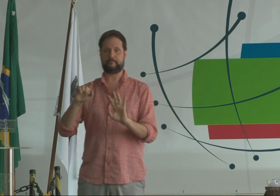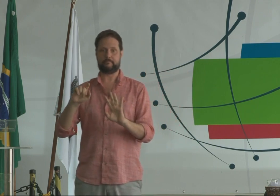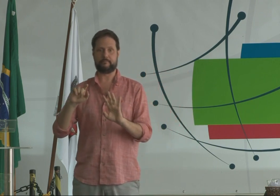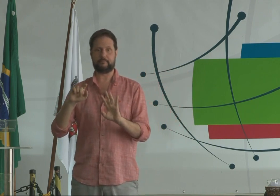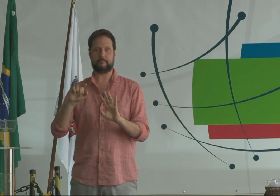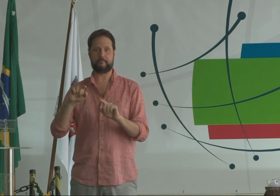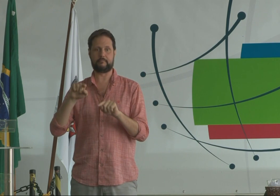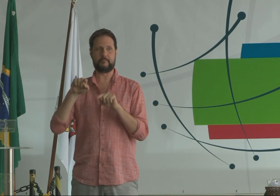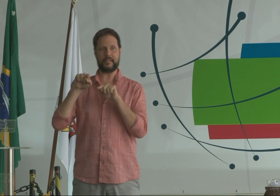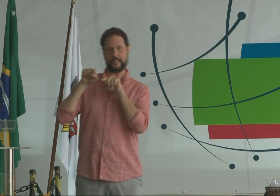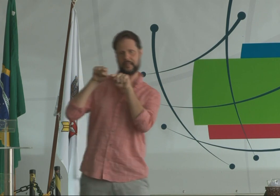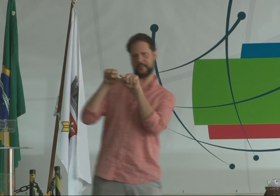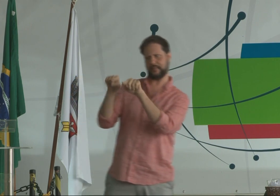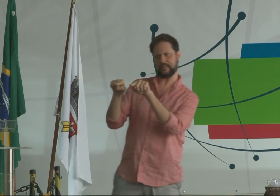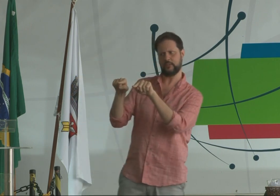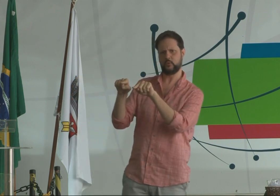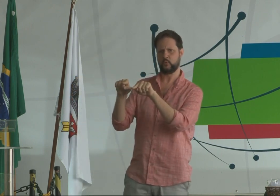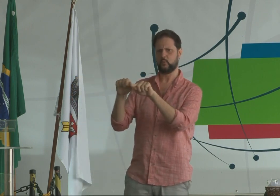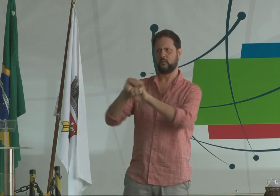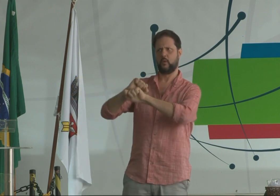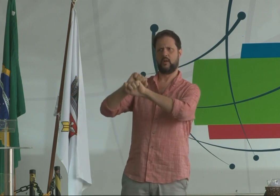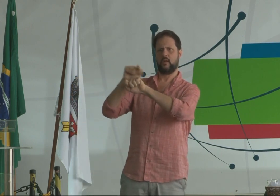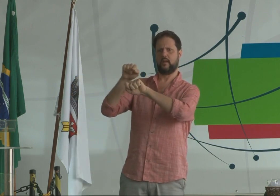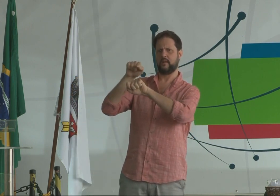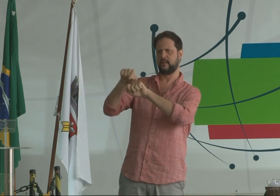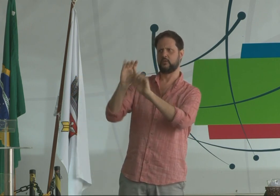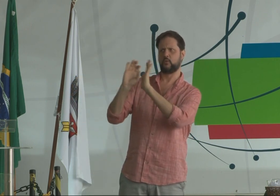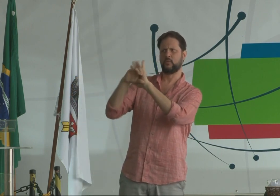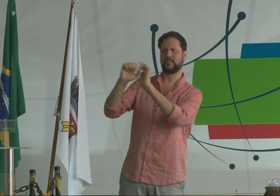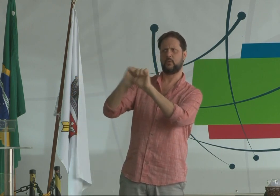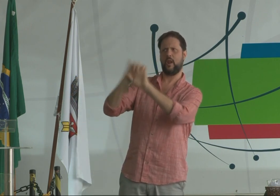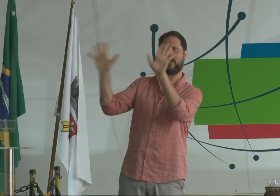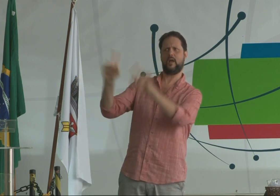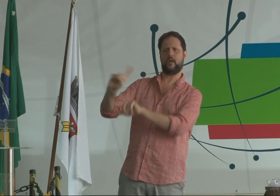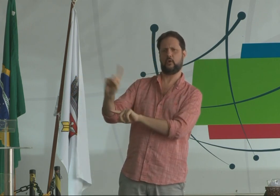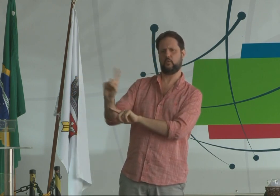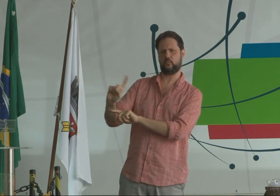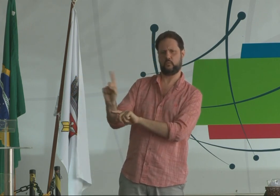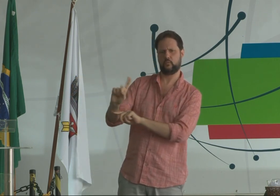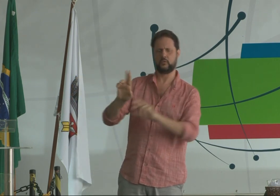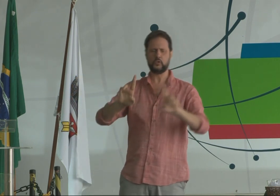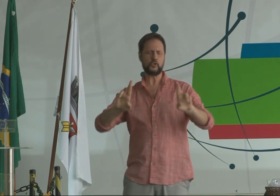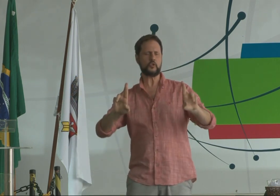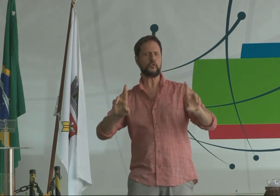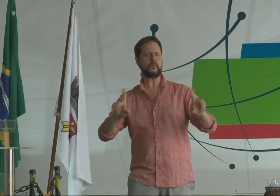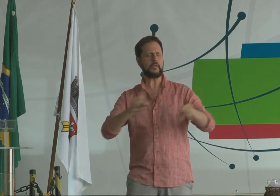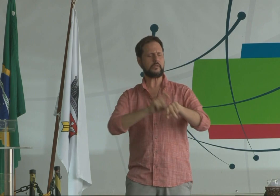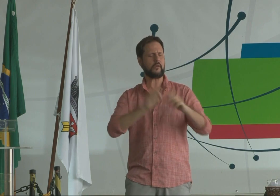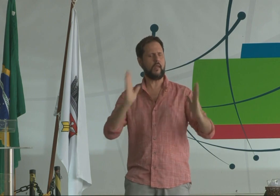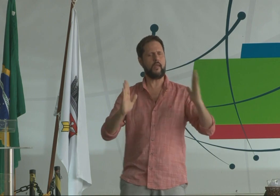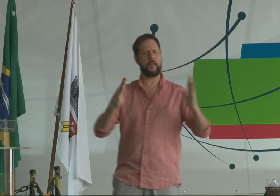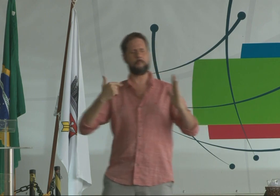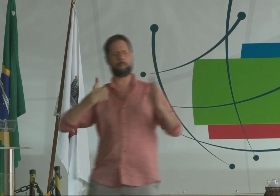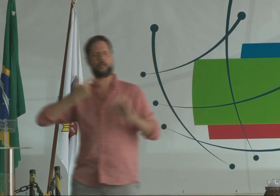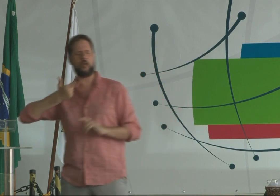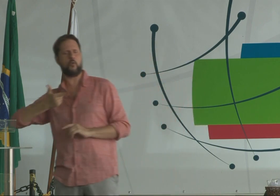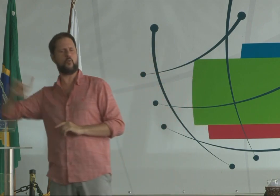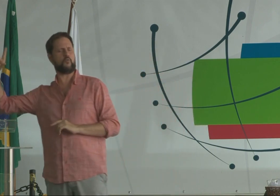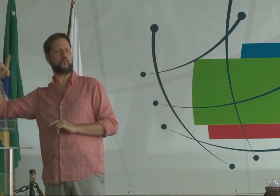levaram a gente até aqui. E... é um tempo que nem ainda ligar com essa questão, porque esse conceito de lidar com a inclusão, ele ainda não está